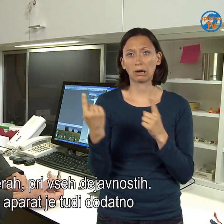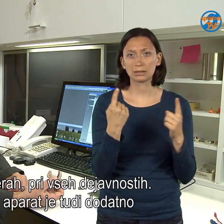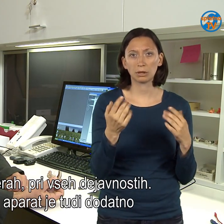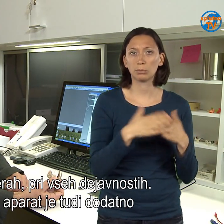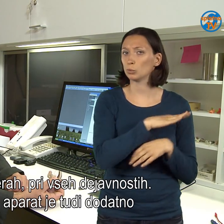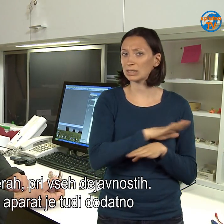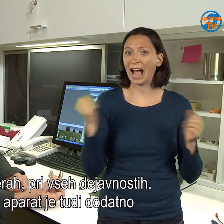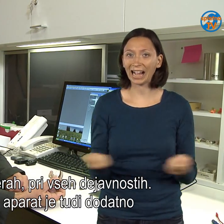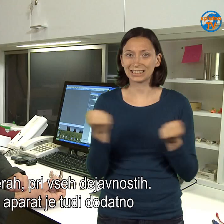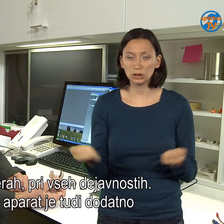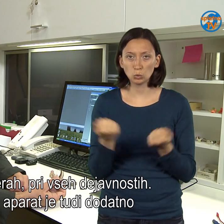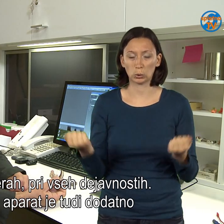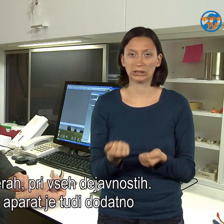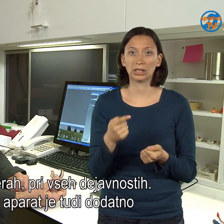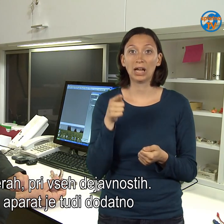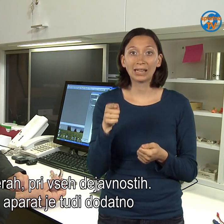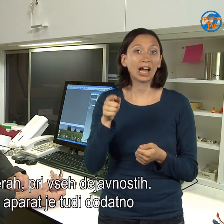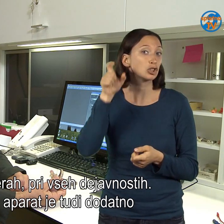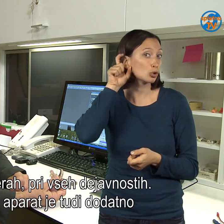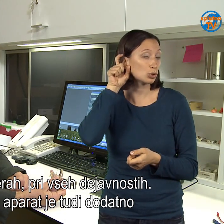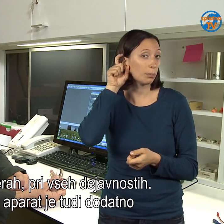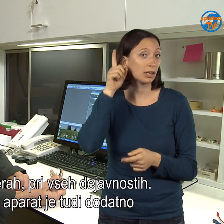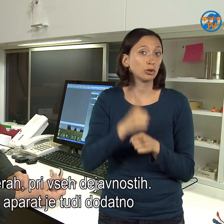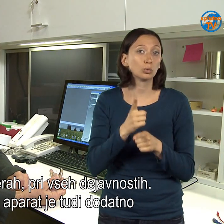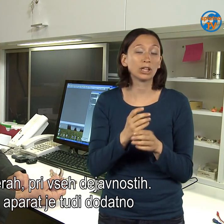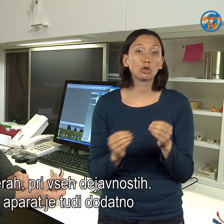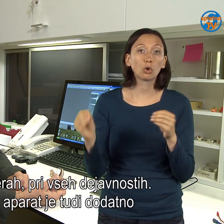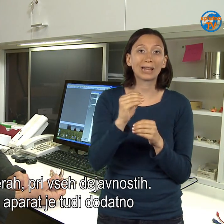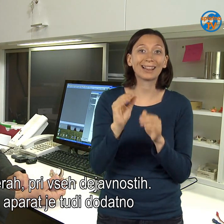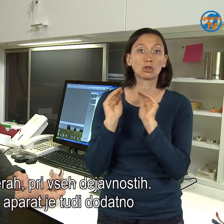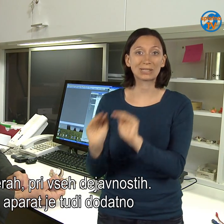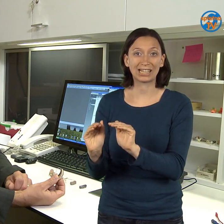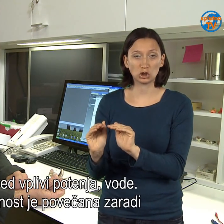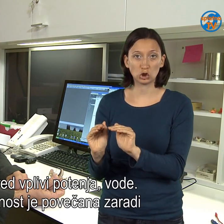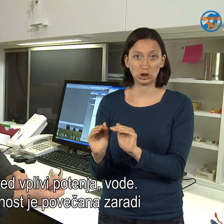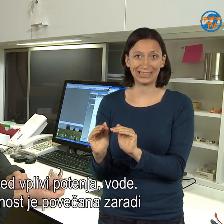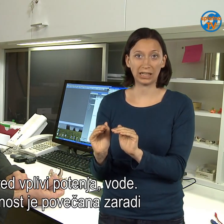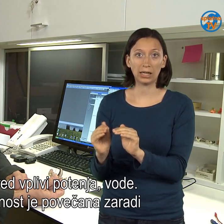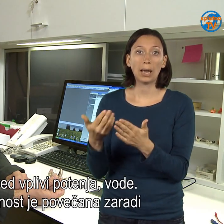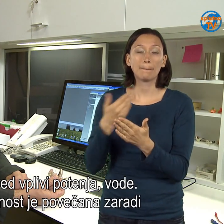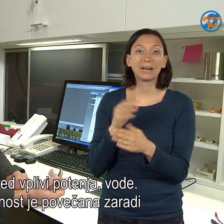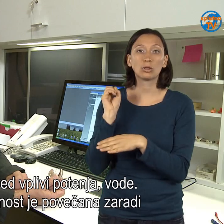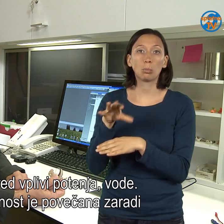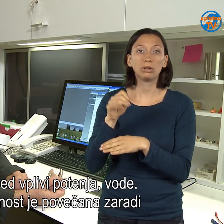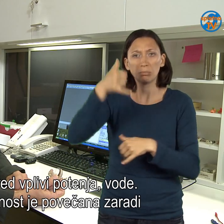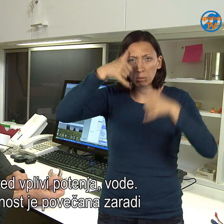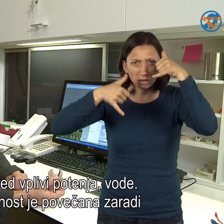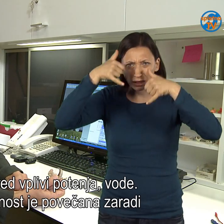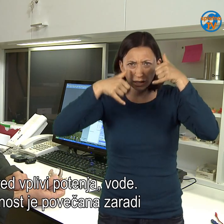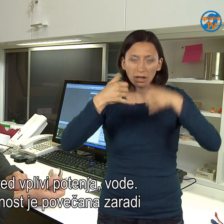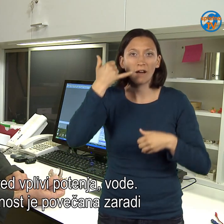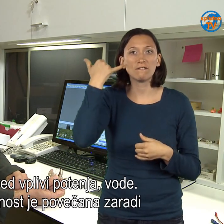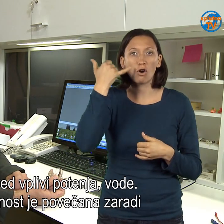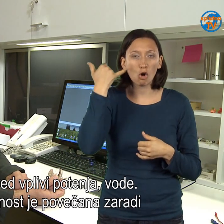razmerah, pri vseh aktivnostih. Takšen slušni aparat je tudi dodatno zaščiten pred vplivi